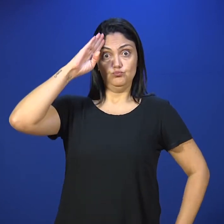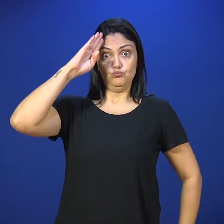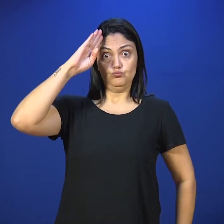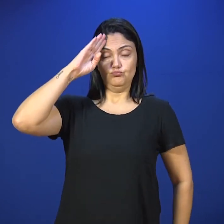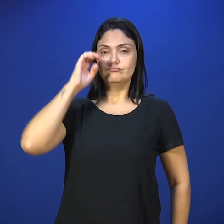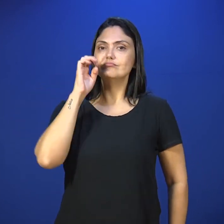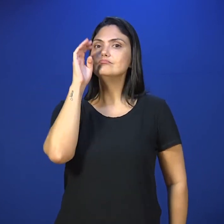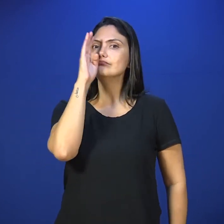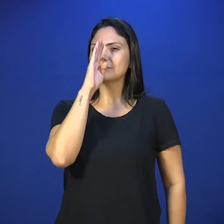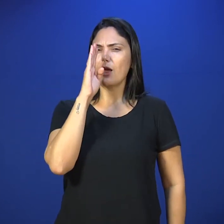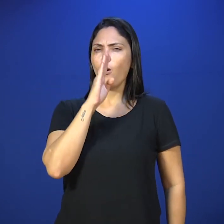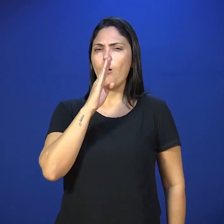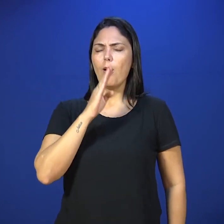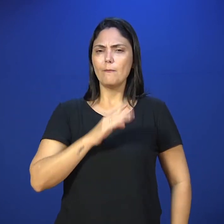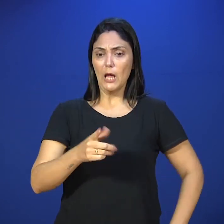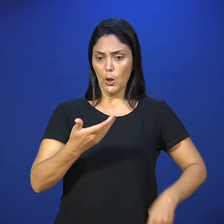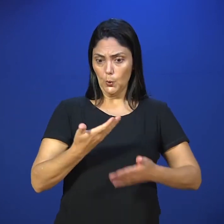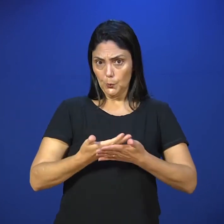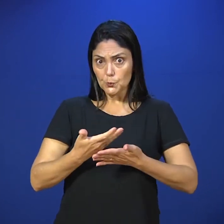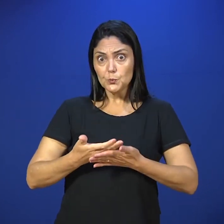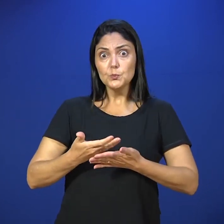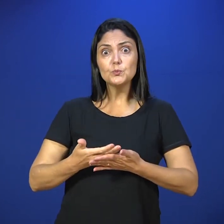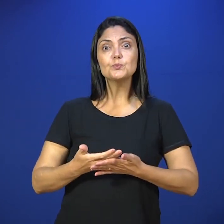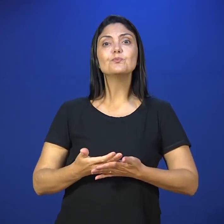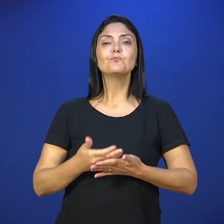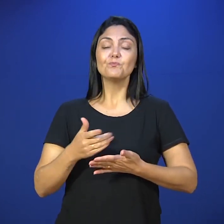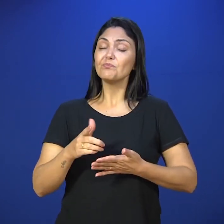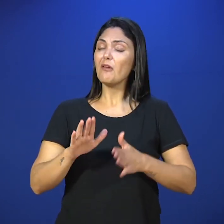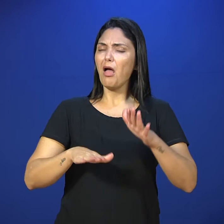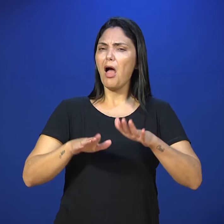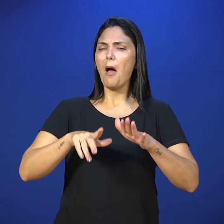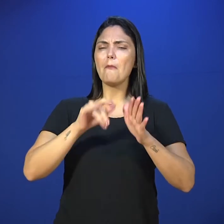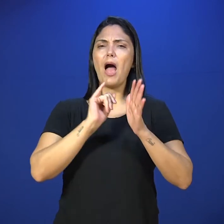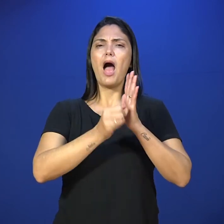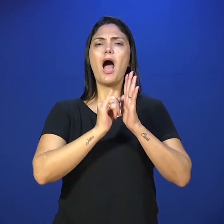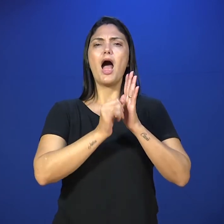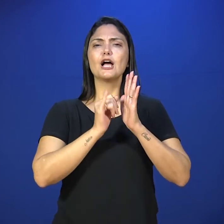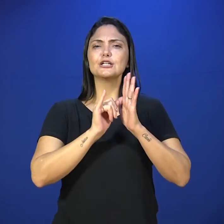Brasileiro, ainda como estudante, independente de editais,